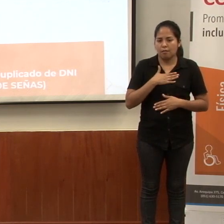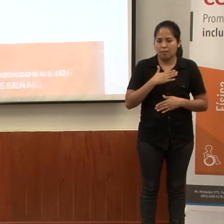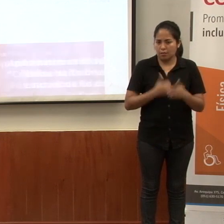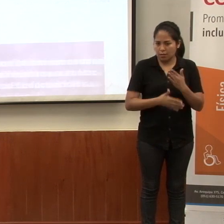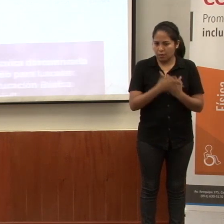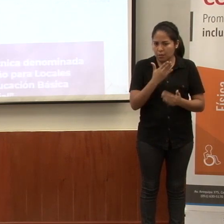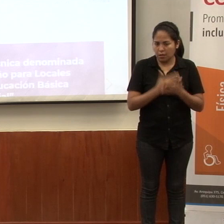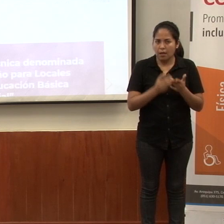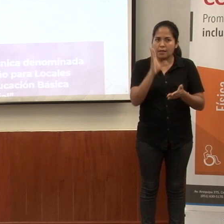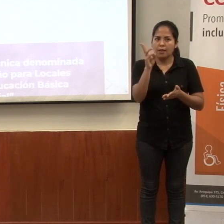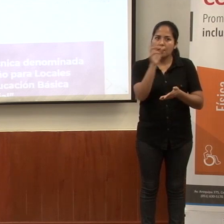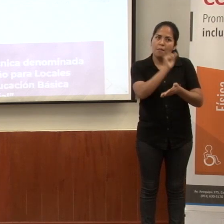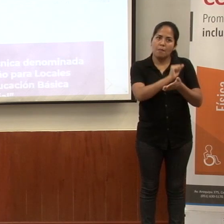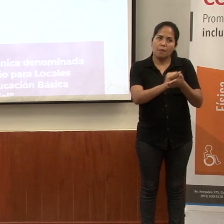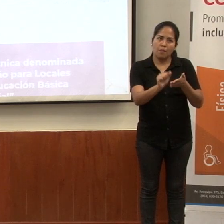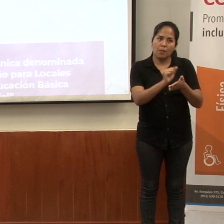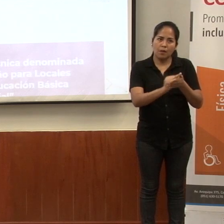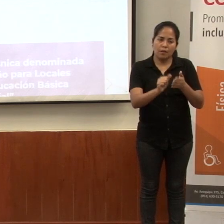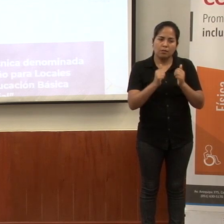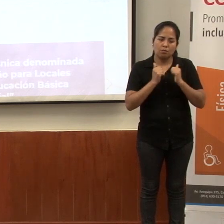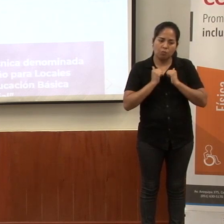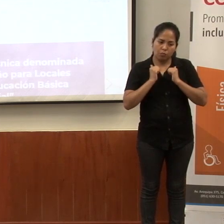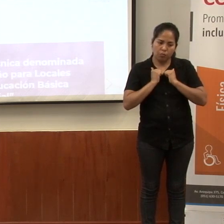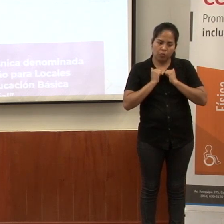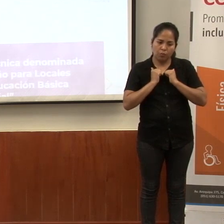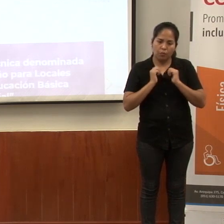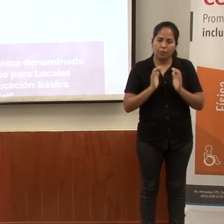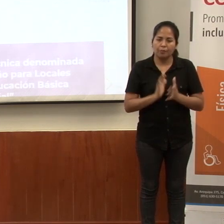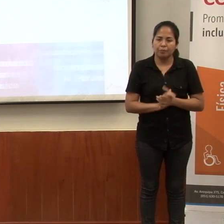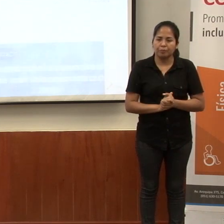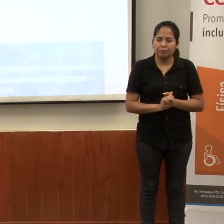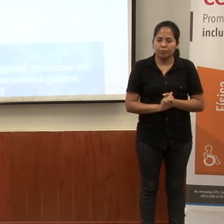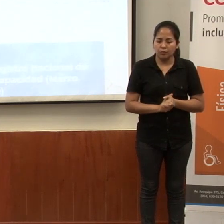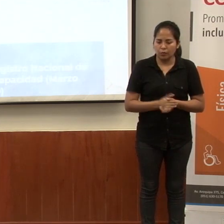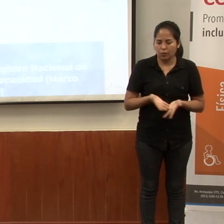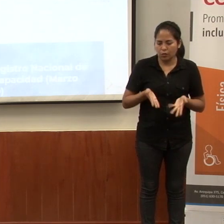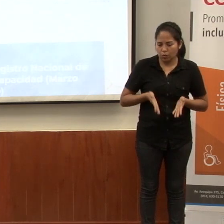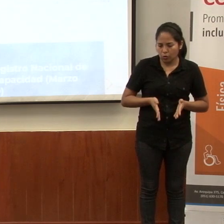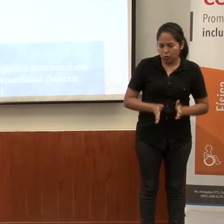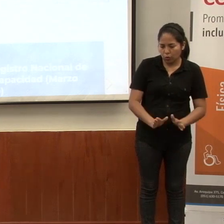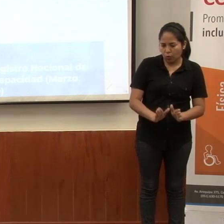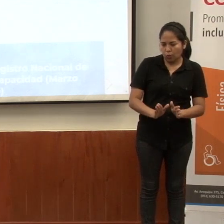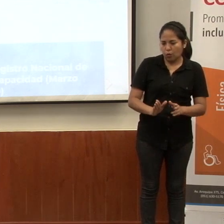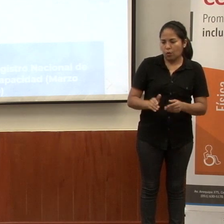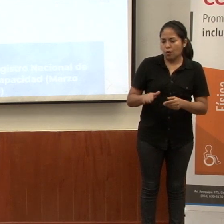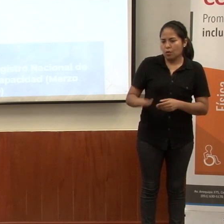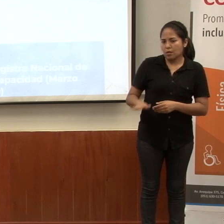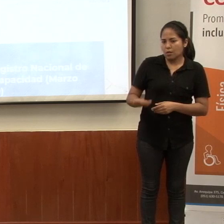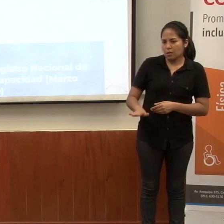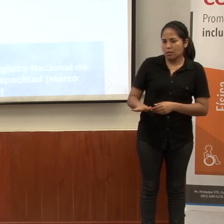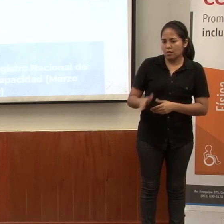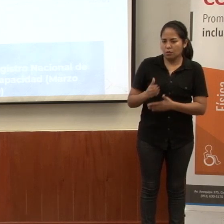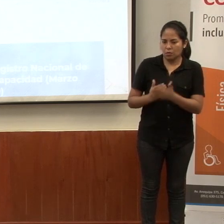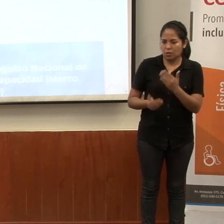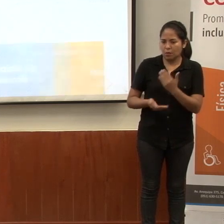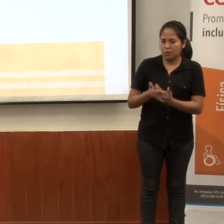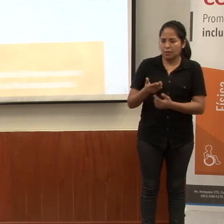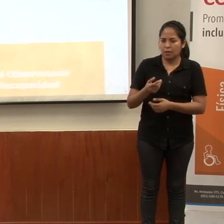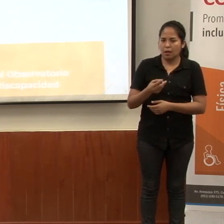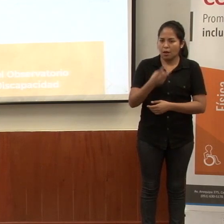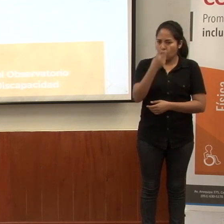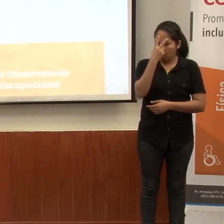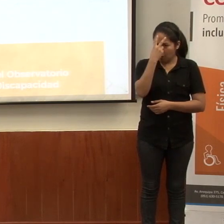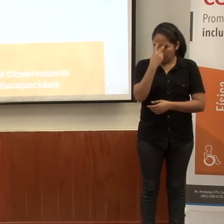Mínimo necesito 6 meses para decirle que después de haber, si nace un niño con catarata congénita, no lo puedo calificar con discapacidad, porque tiene